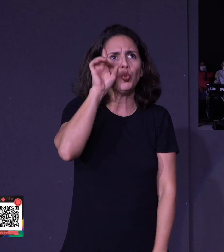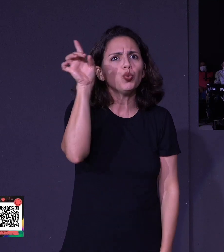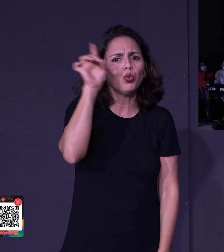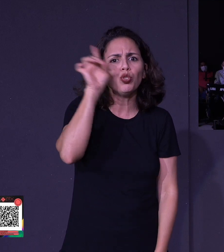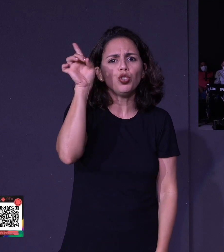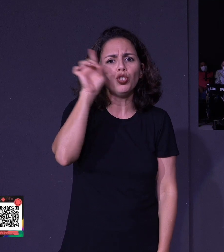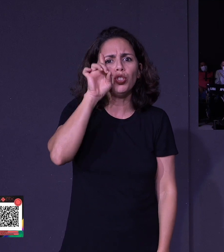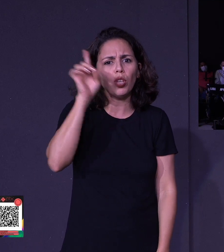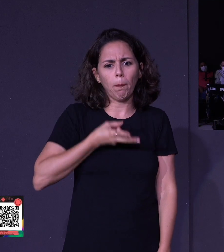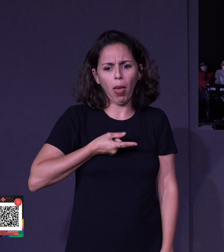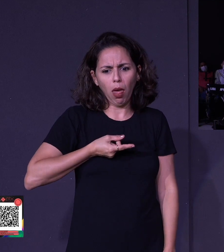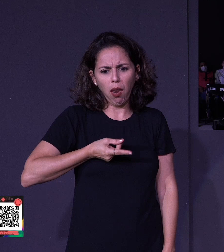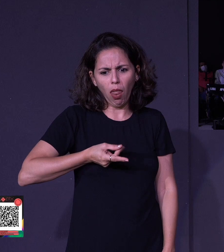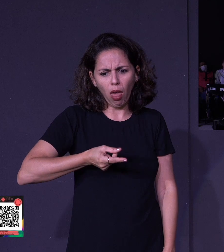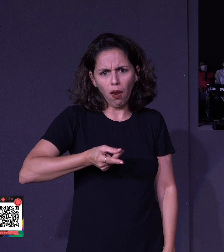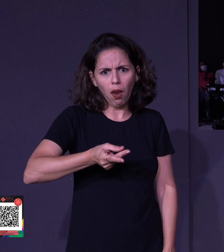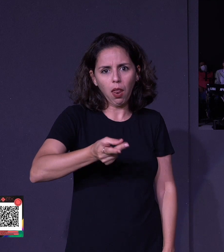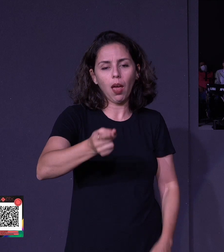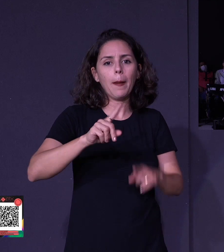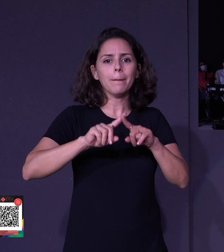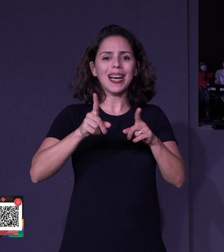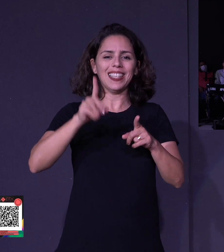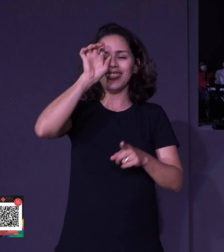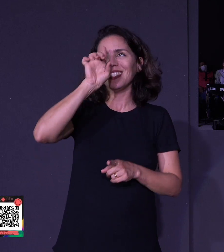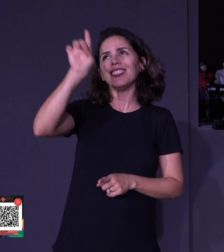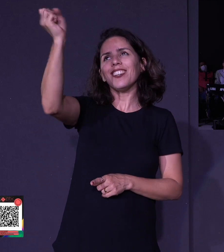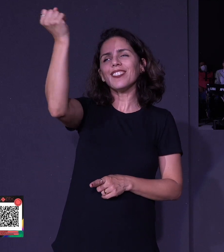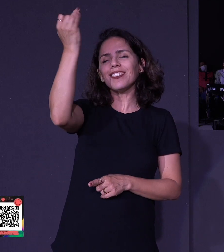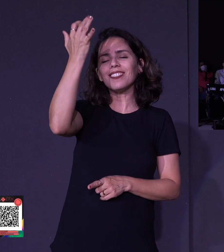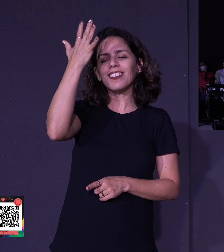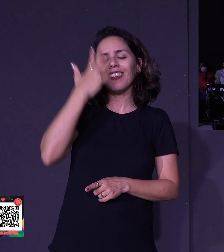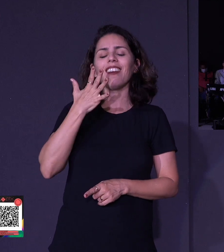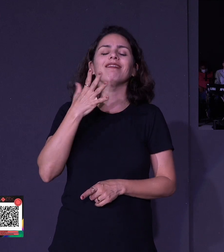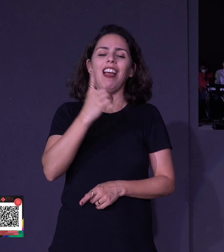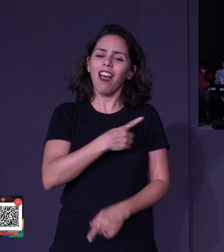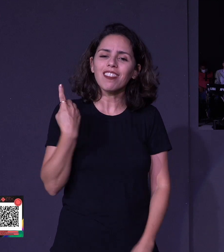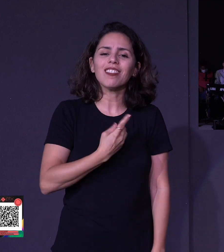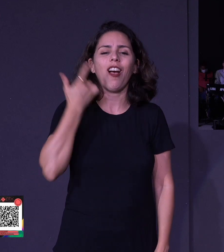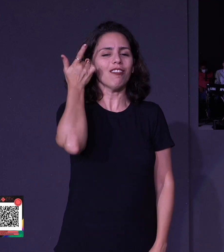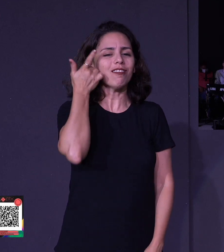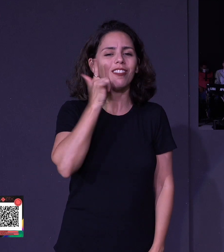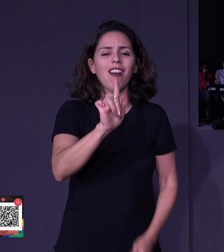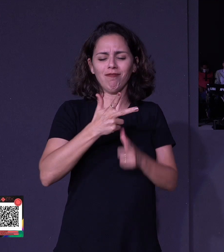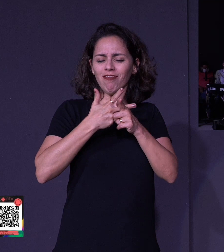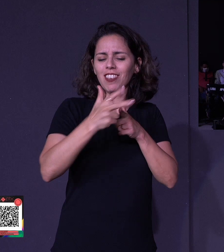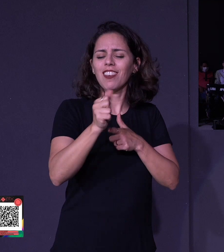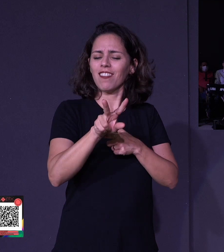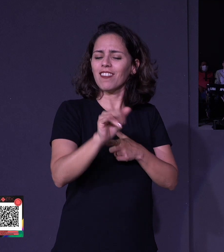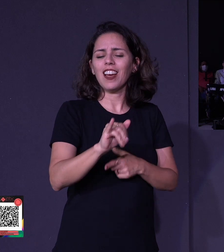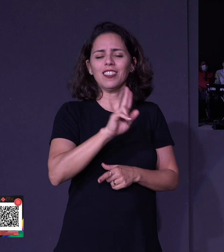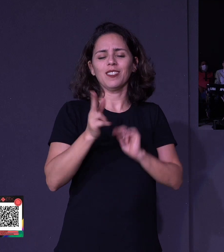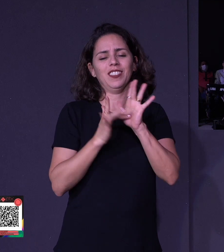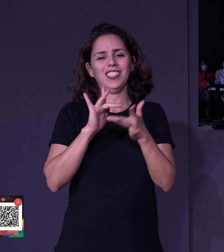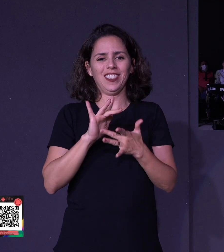longo e demorado, mas com a graça de Deus, iremos vencer em nome de Jesus.